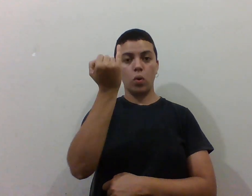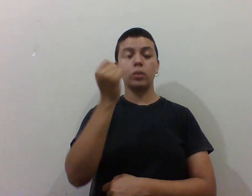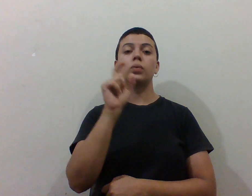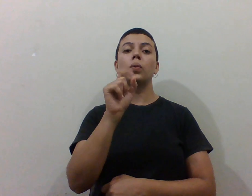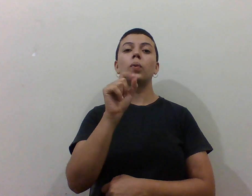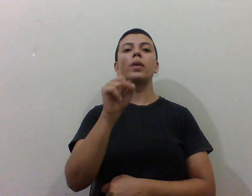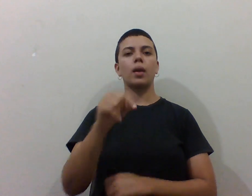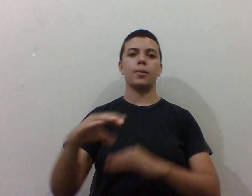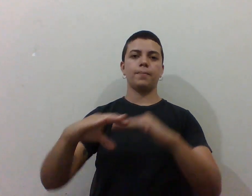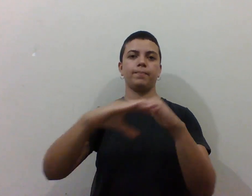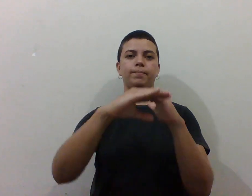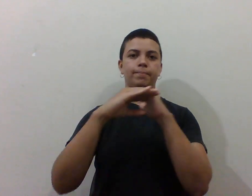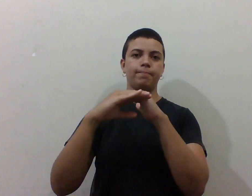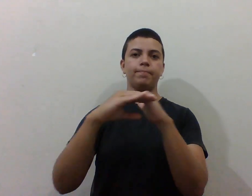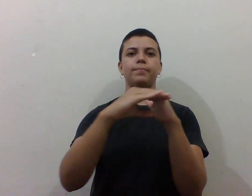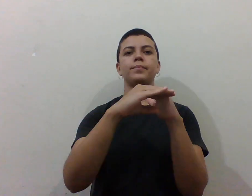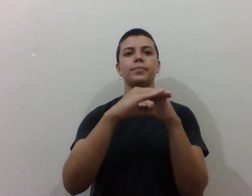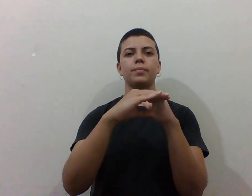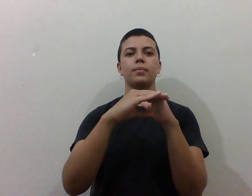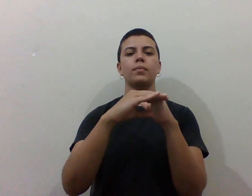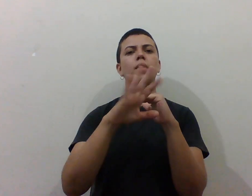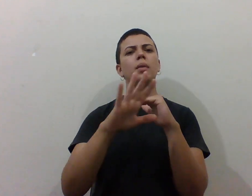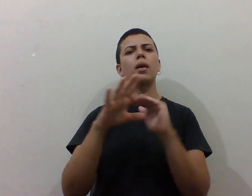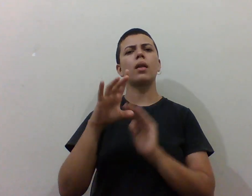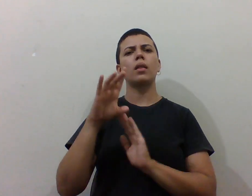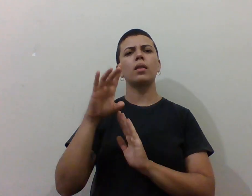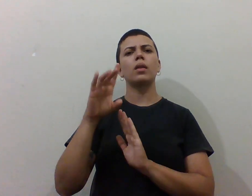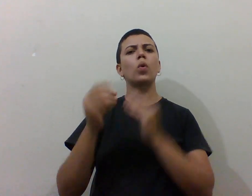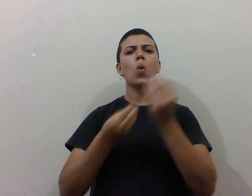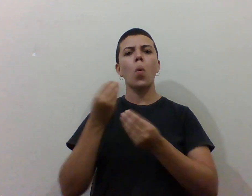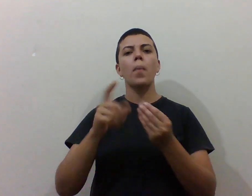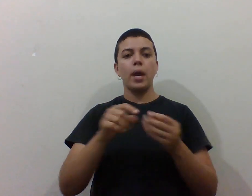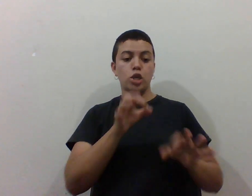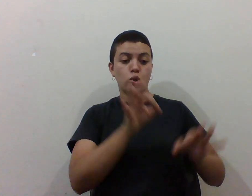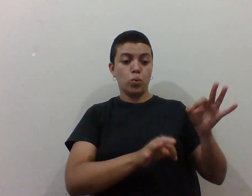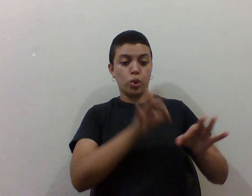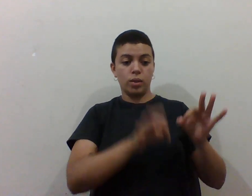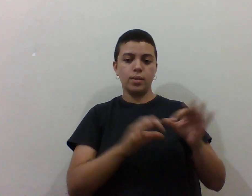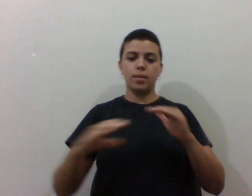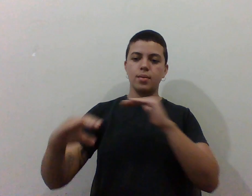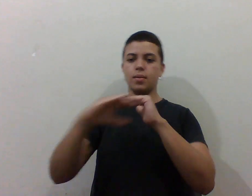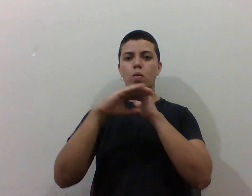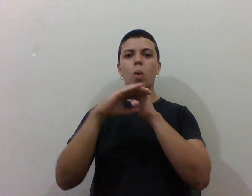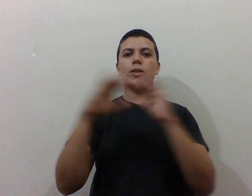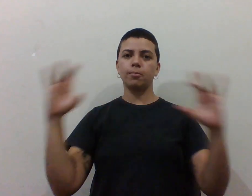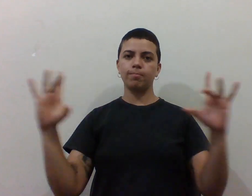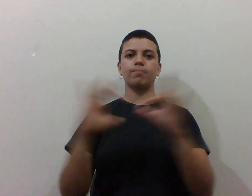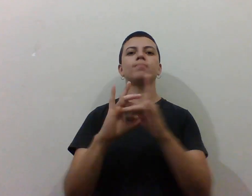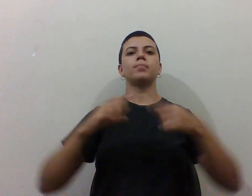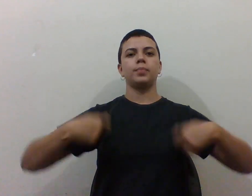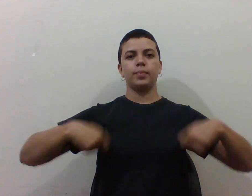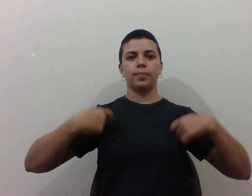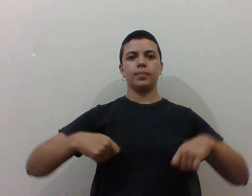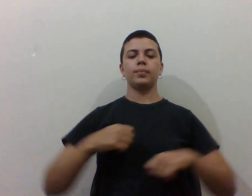equidade, que no direito é justiça com igualdade. E essa dialética histórica desses grupos pelo